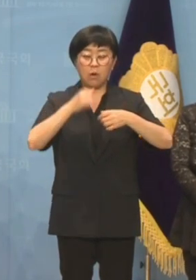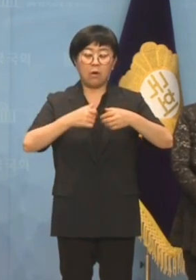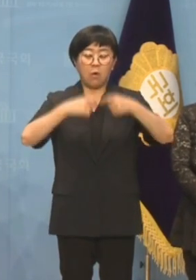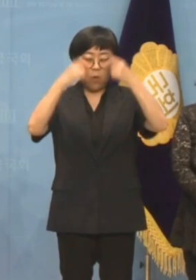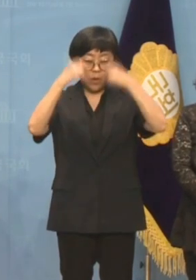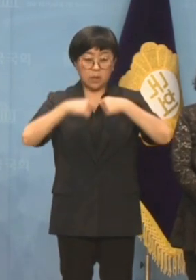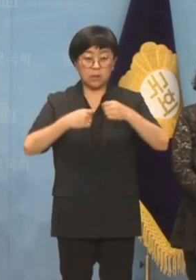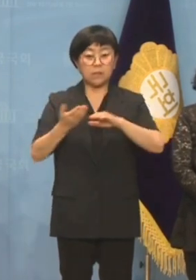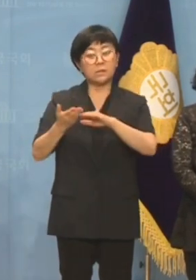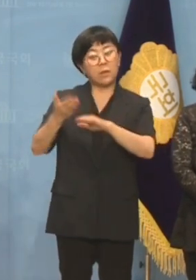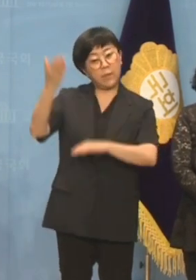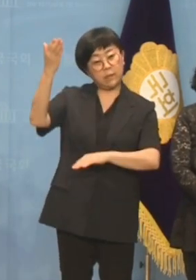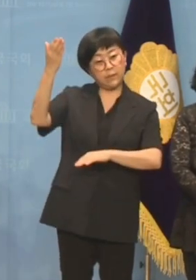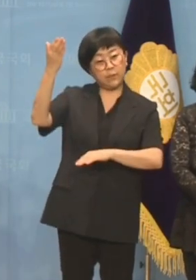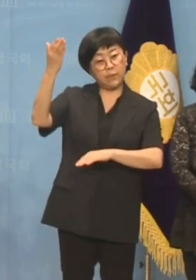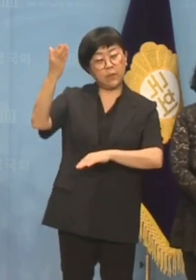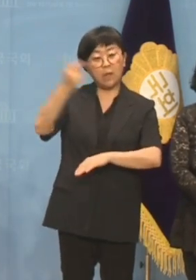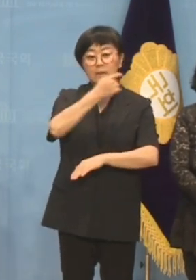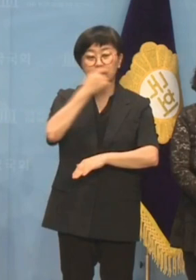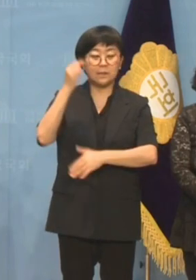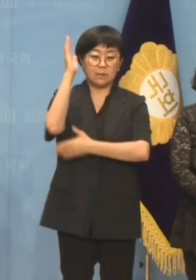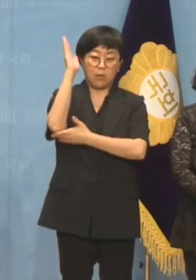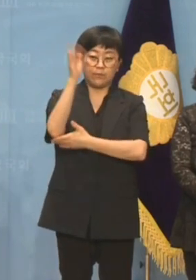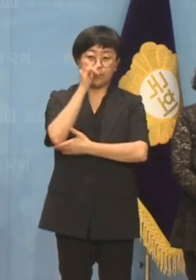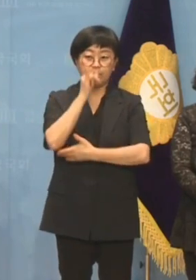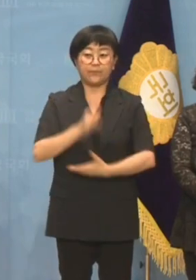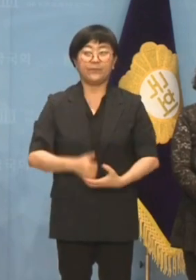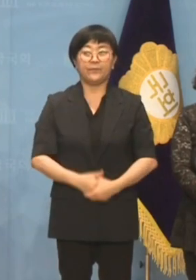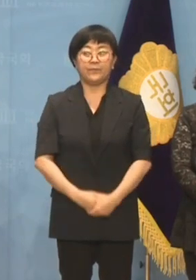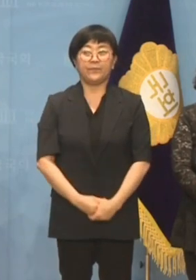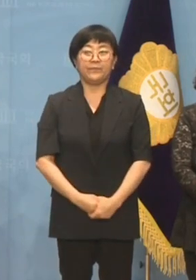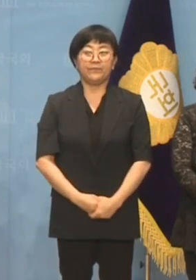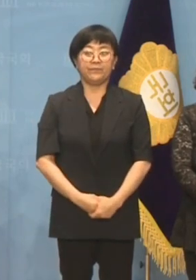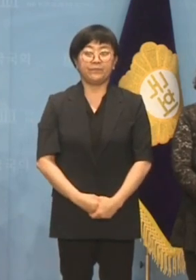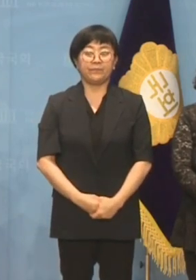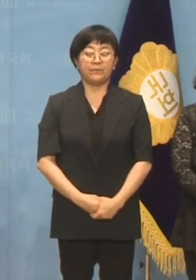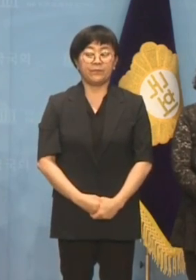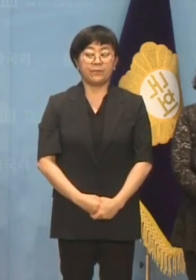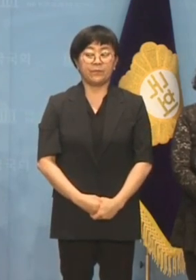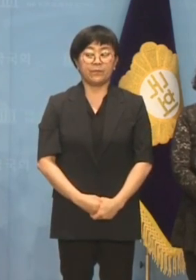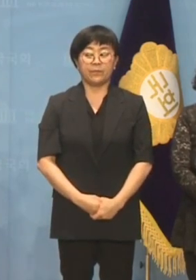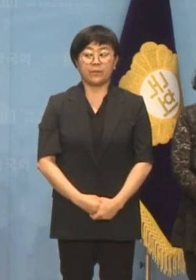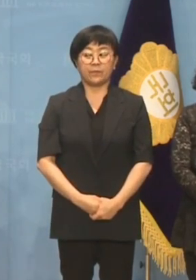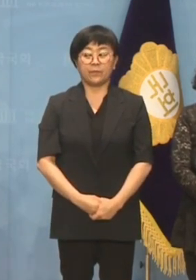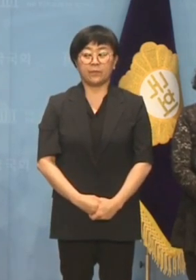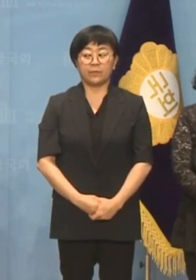오열하였다는 우리 선배님들의 증언이 있었습니다. 이어서